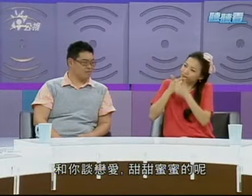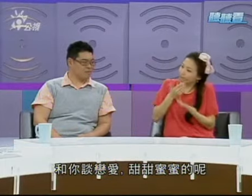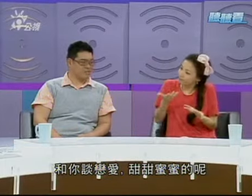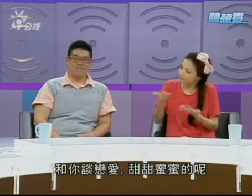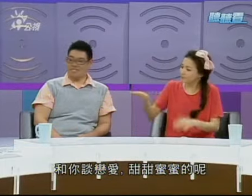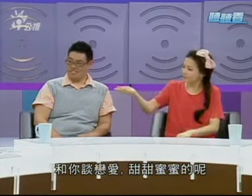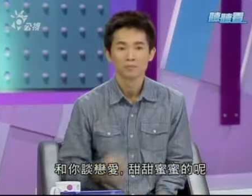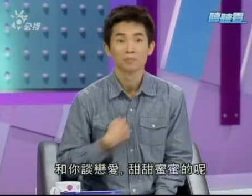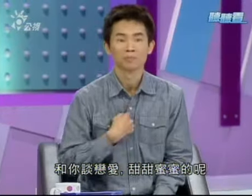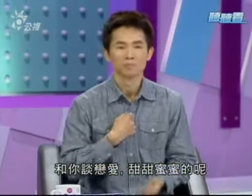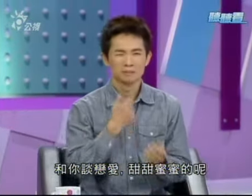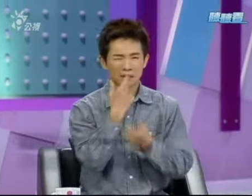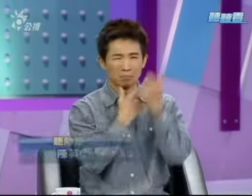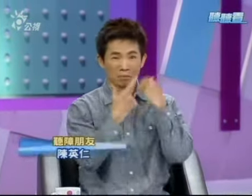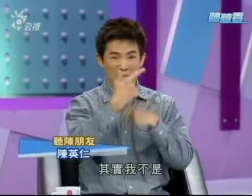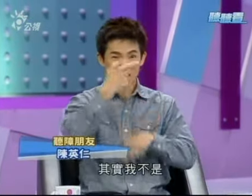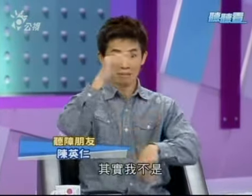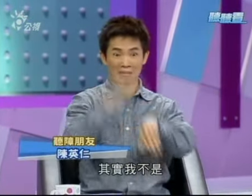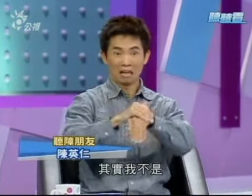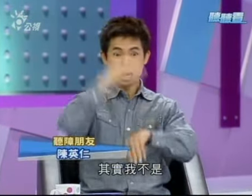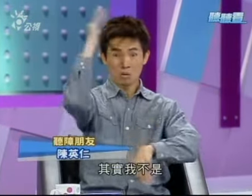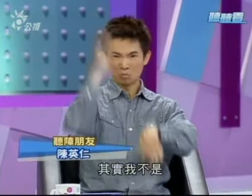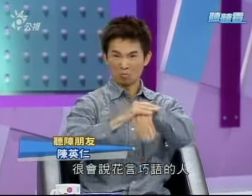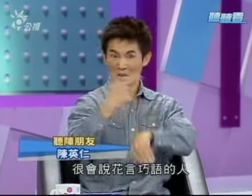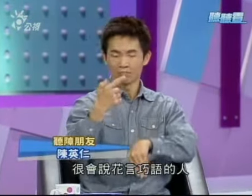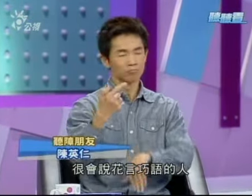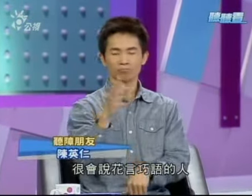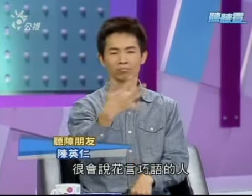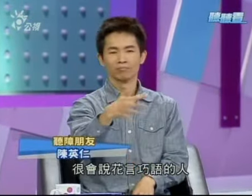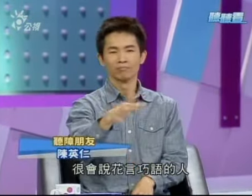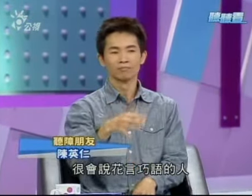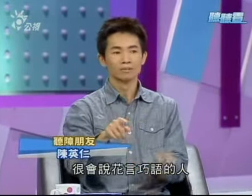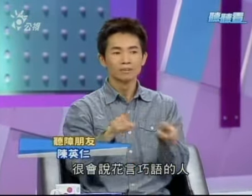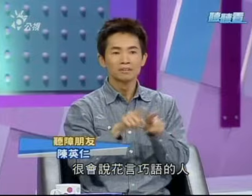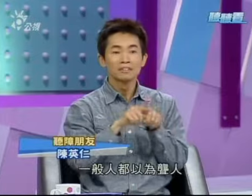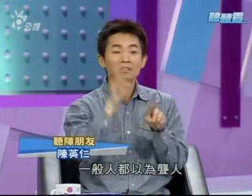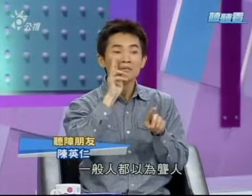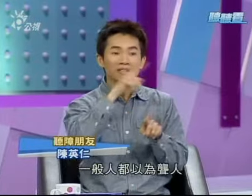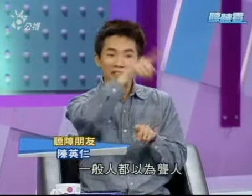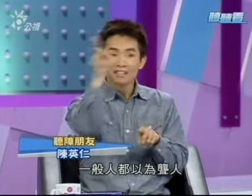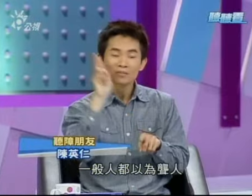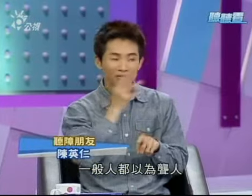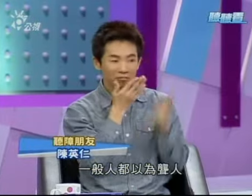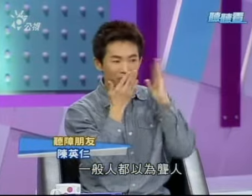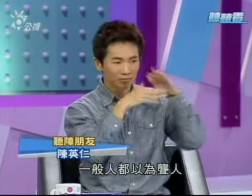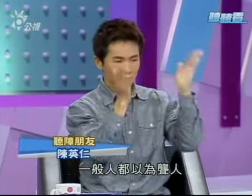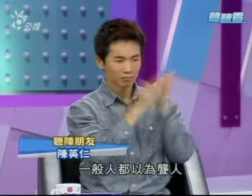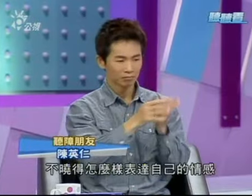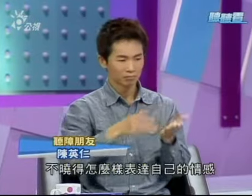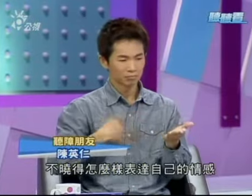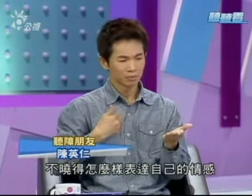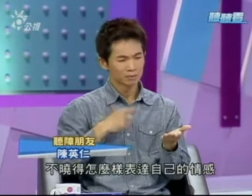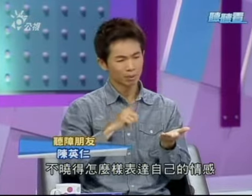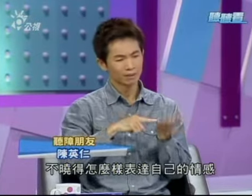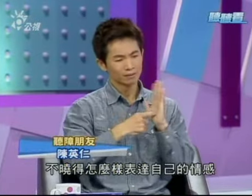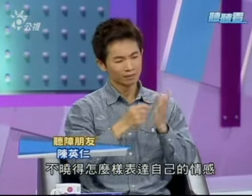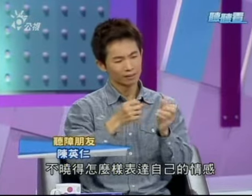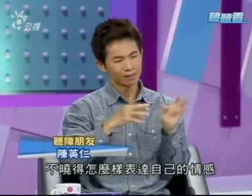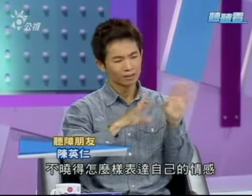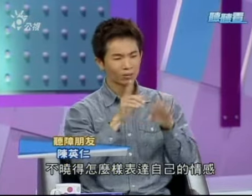甜蜜蜜的呢?其实我不是很会说花言巧语的人一般人都以为龙人不晓得怎么样表达自己